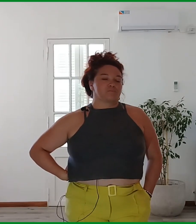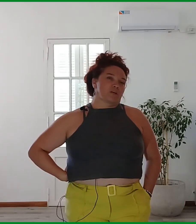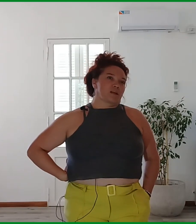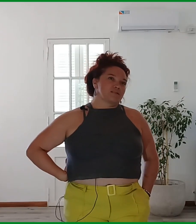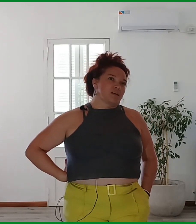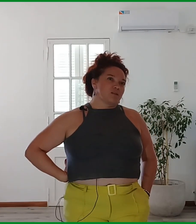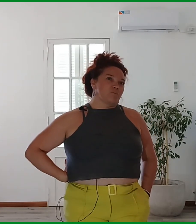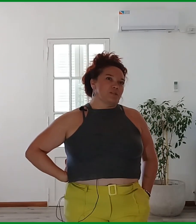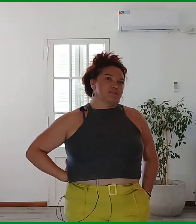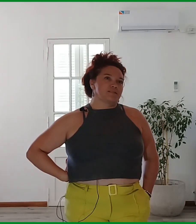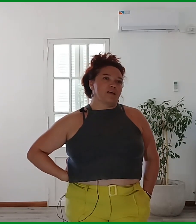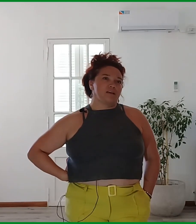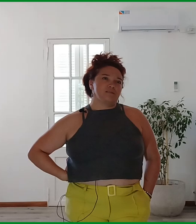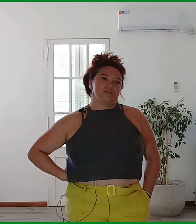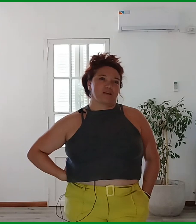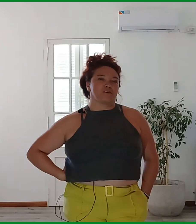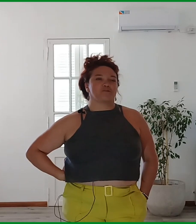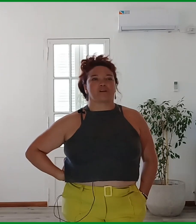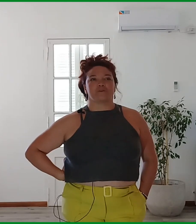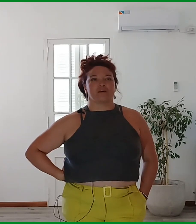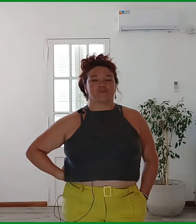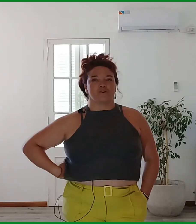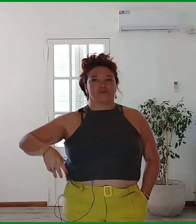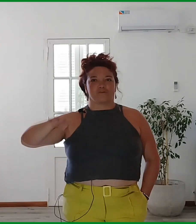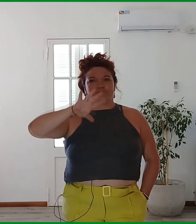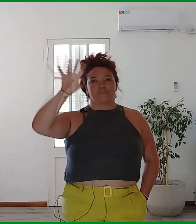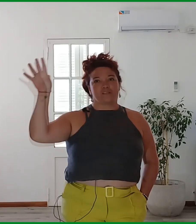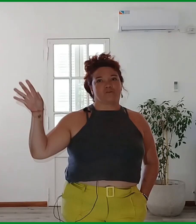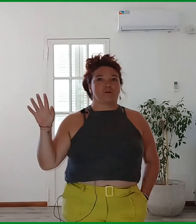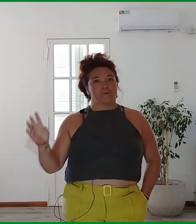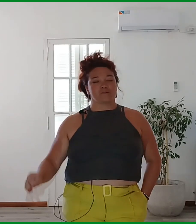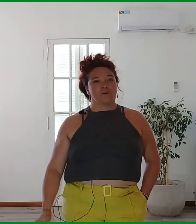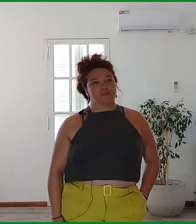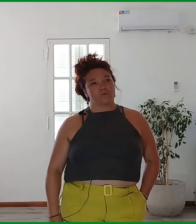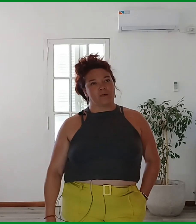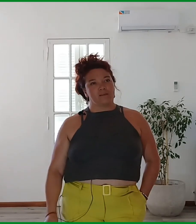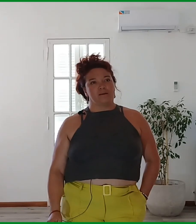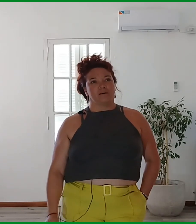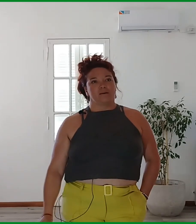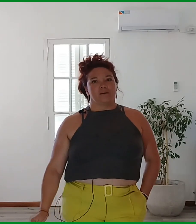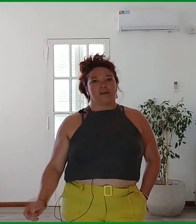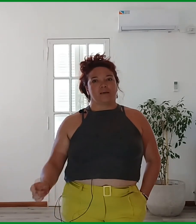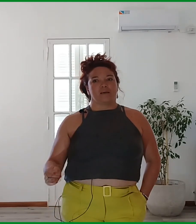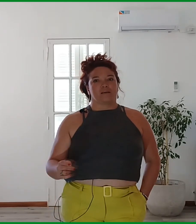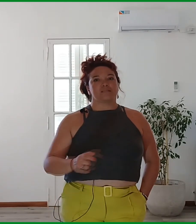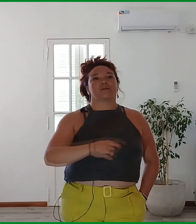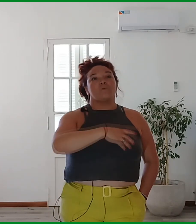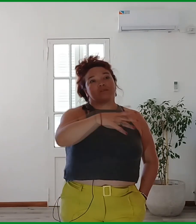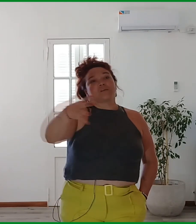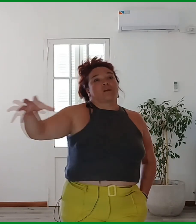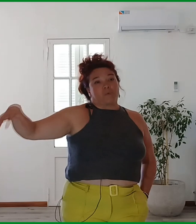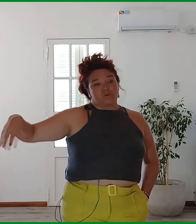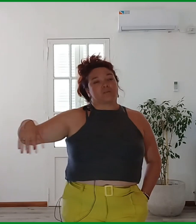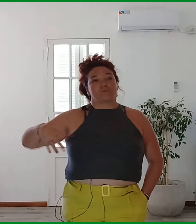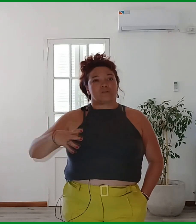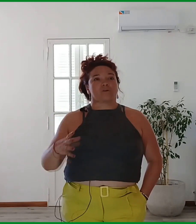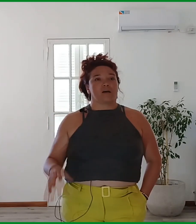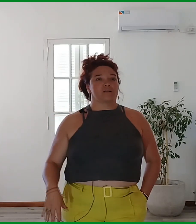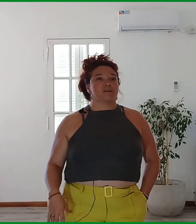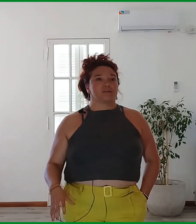Se realiza desde el 2016, se han ido interviniendo distintos espacios de la ciudad, circuitos, se han armado circuitos de arte y